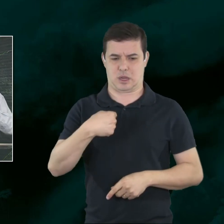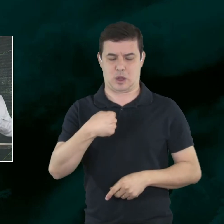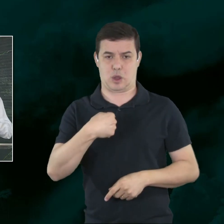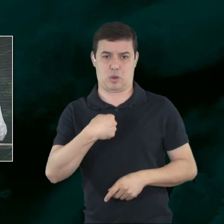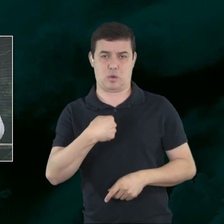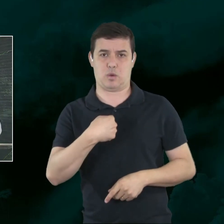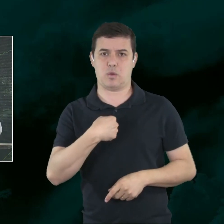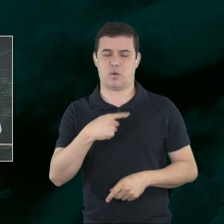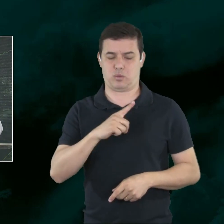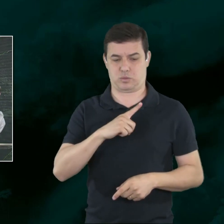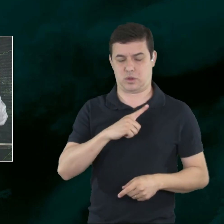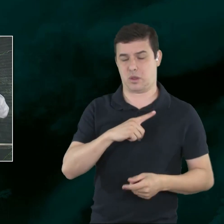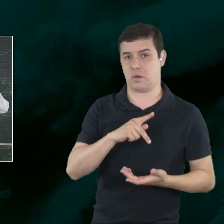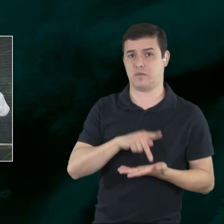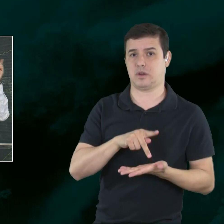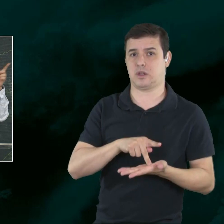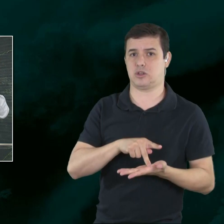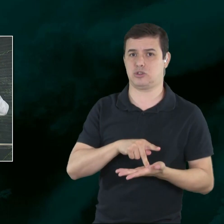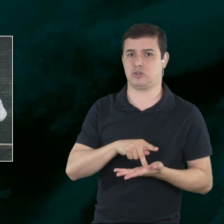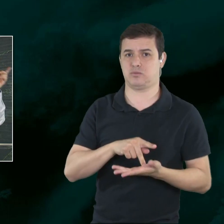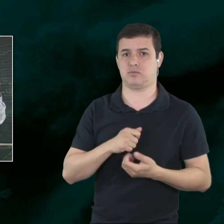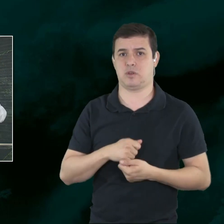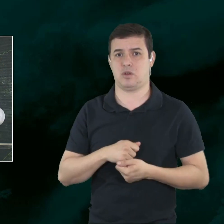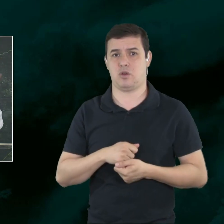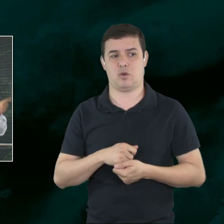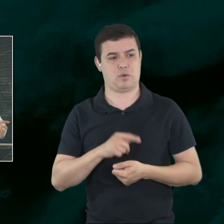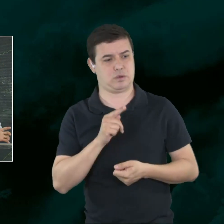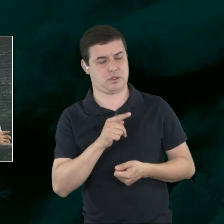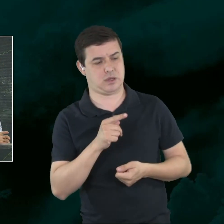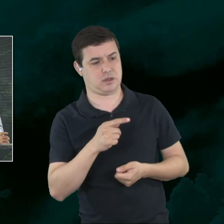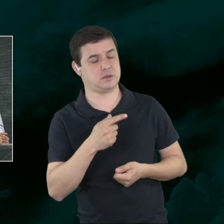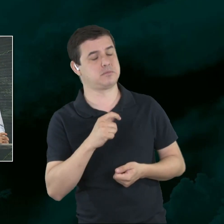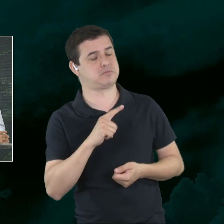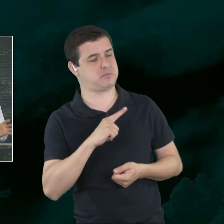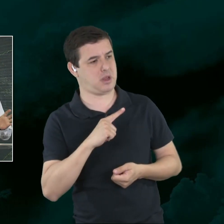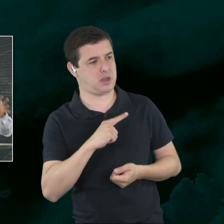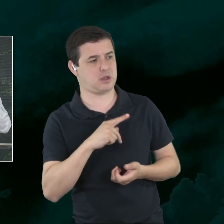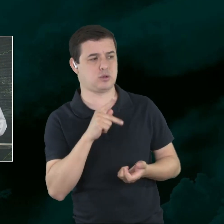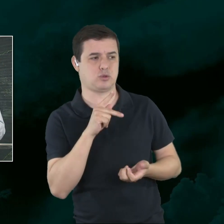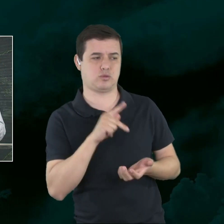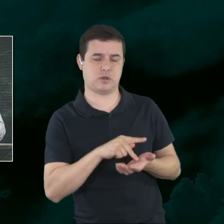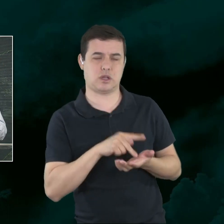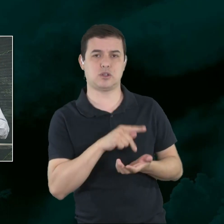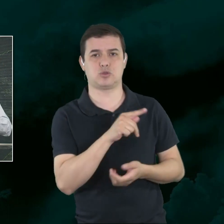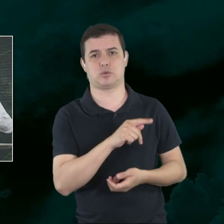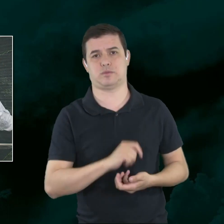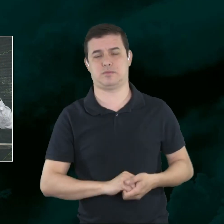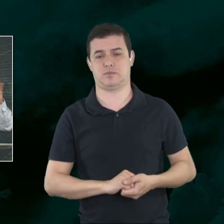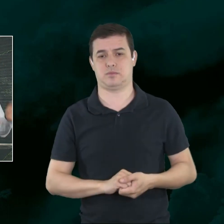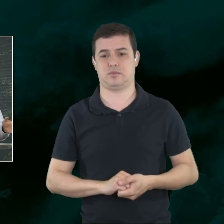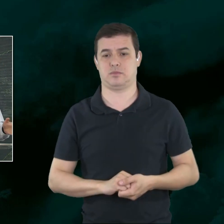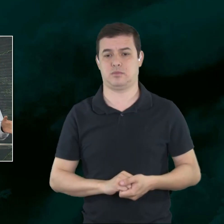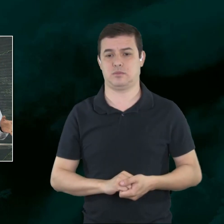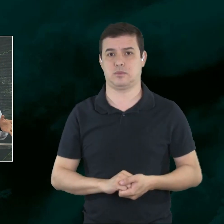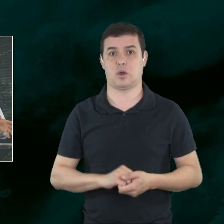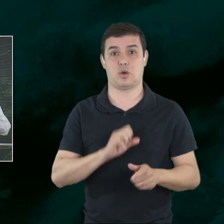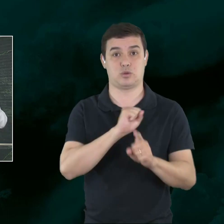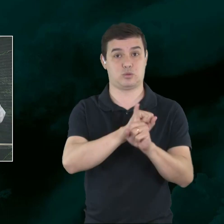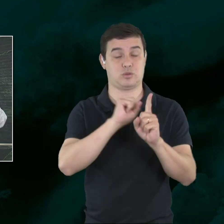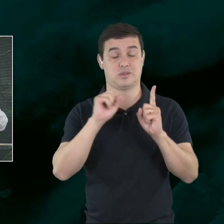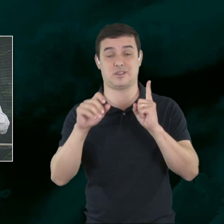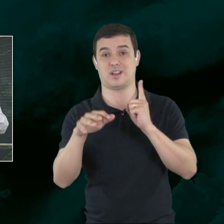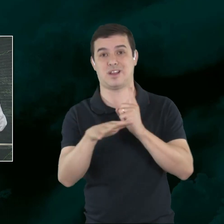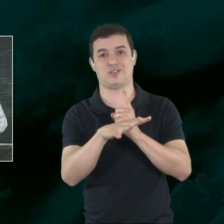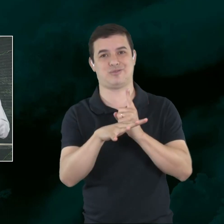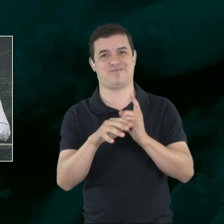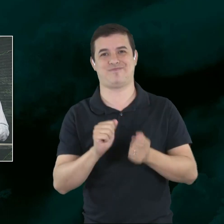Irmãos, inconscientemente isso já está circulando na sociedade. Então, a verdade é de cada um. Você tem